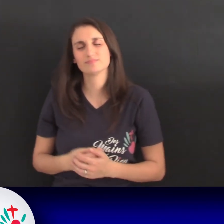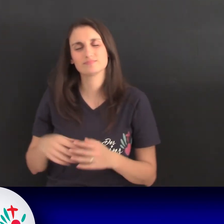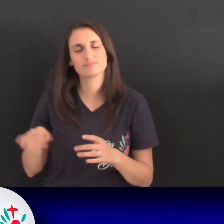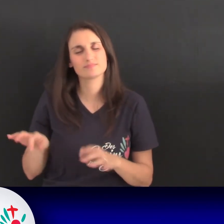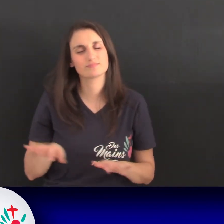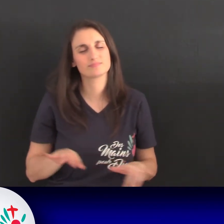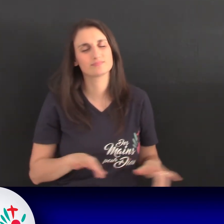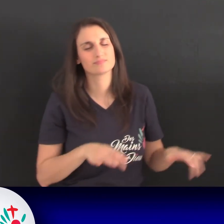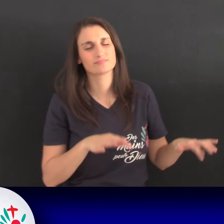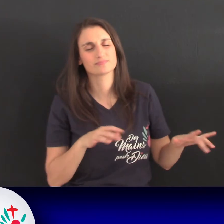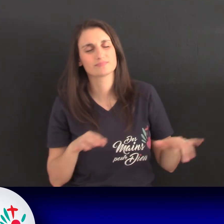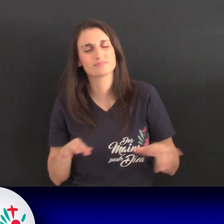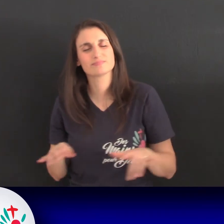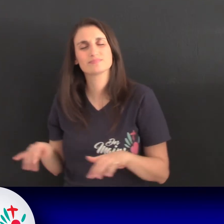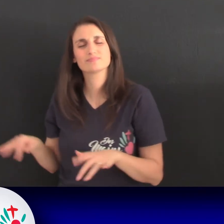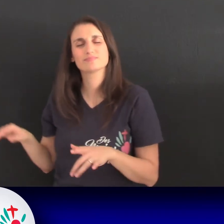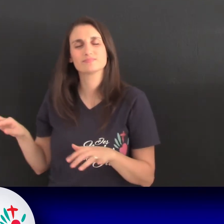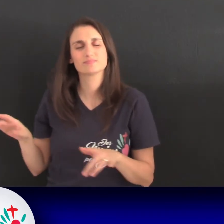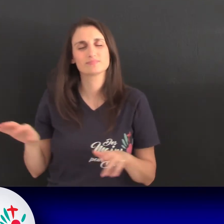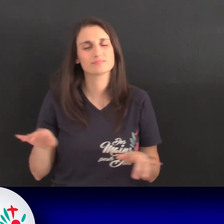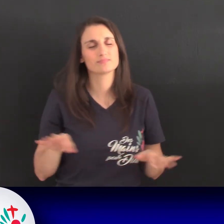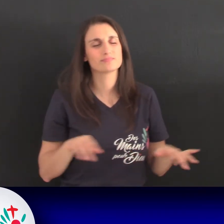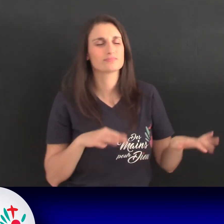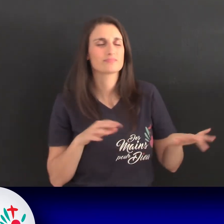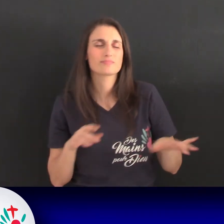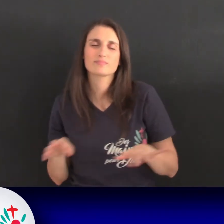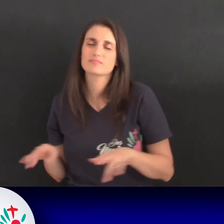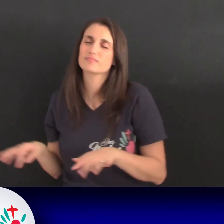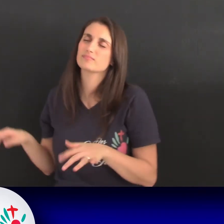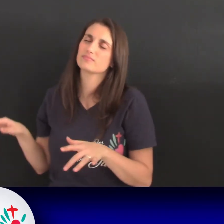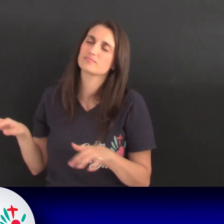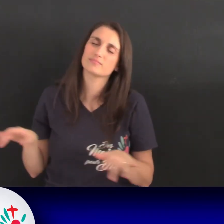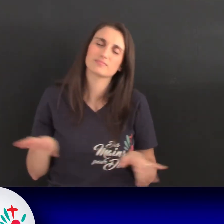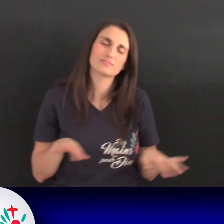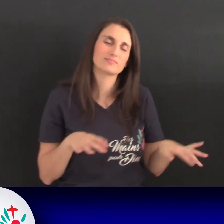Te louons, Seigneur.